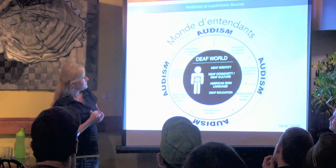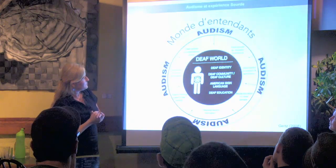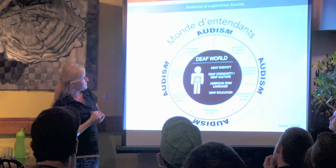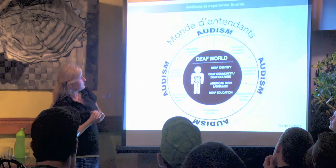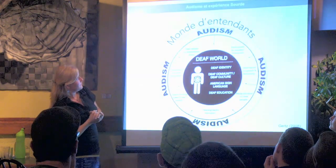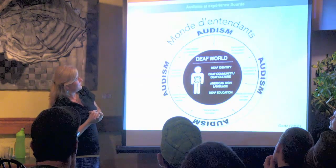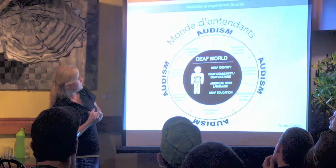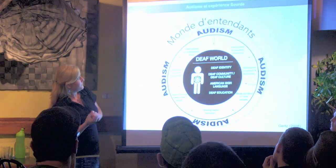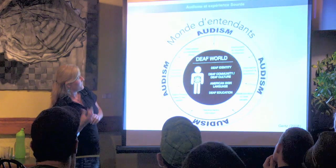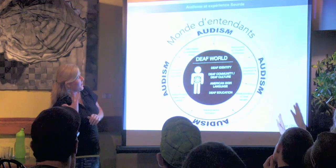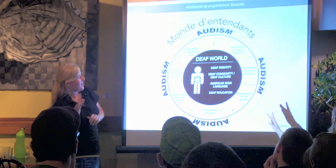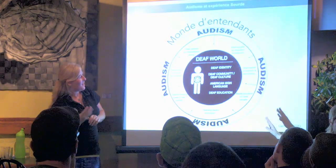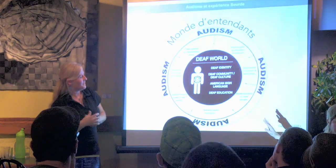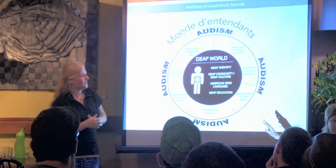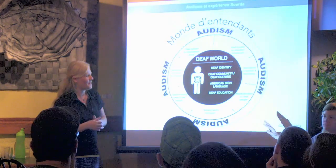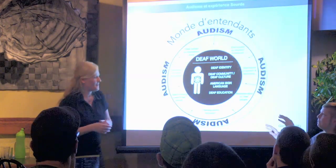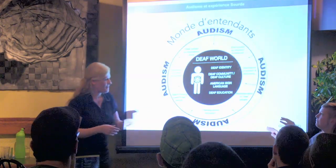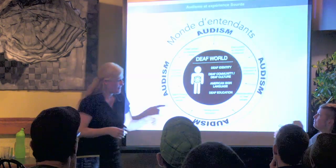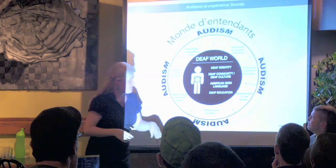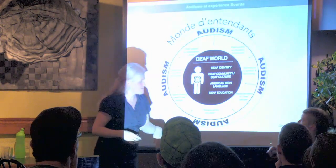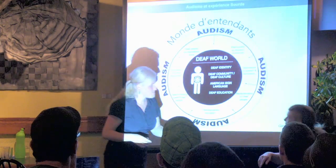que les personnes intègrent ces éléments-là.